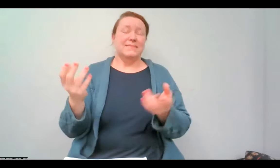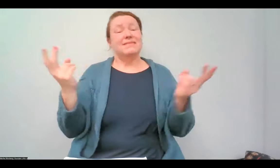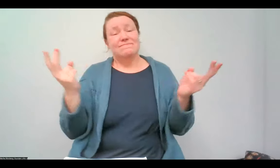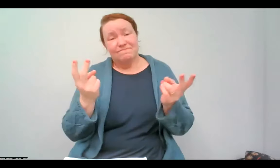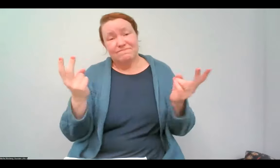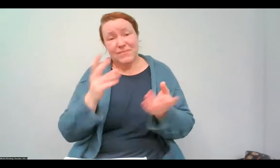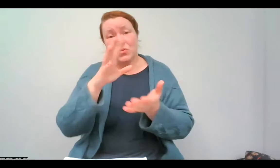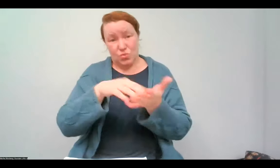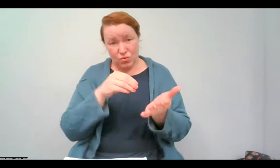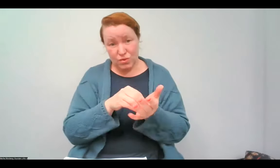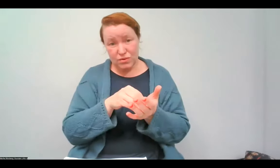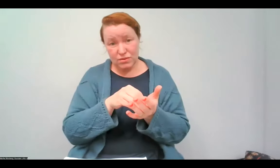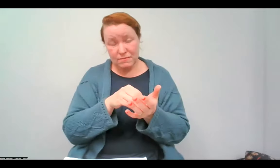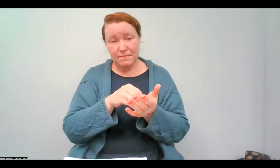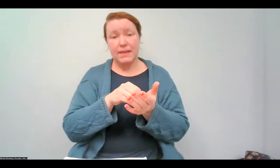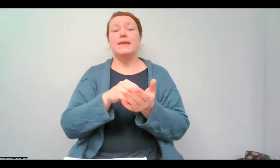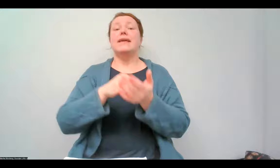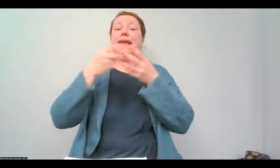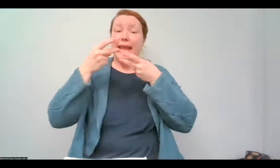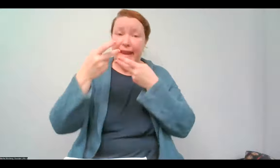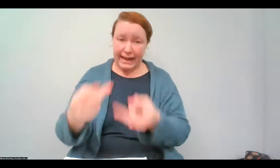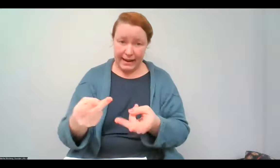siellä STM:ssä. Ja